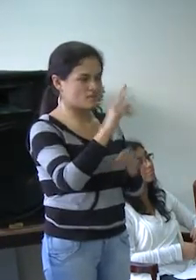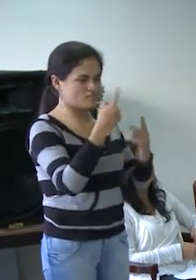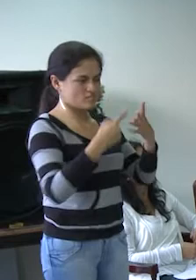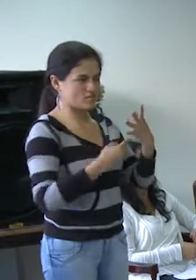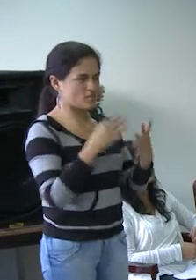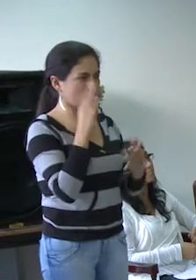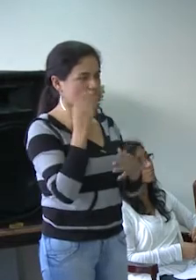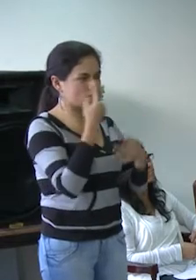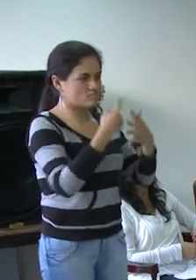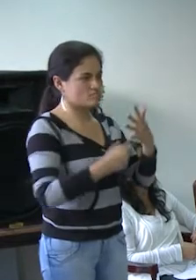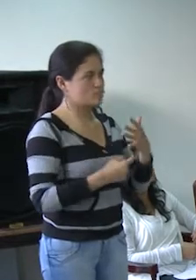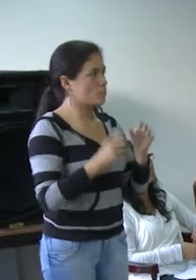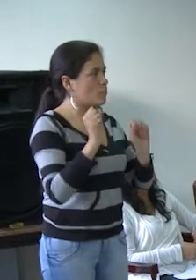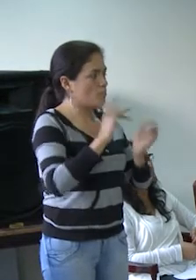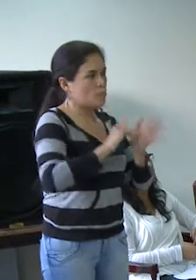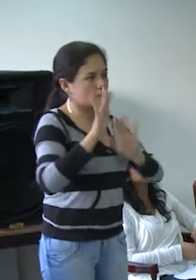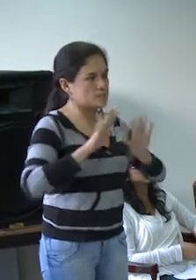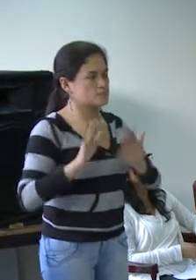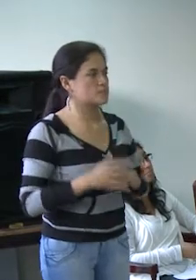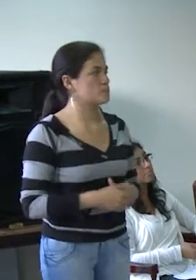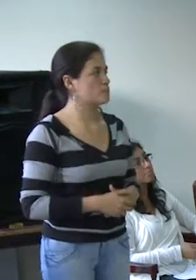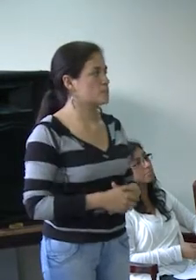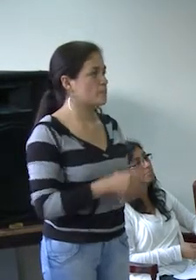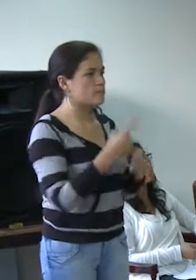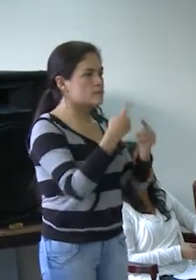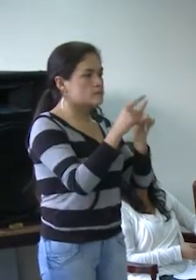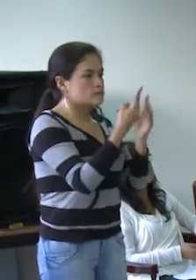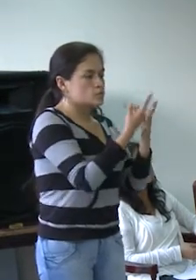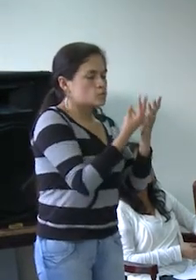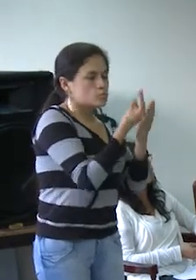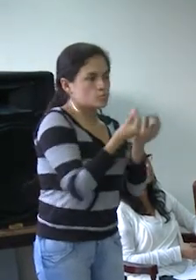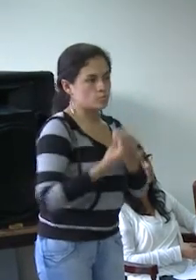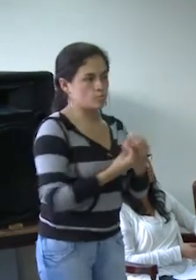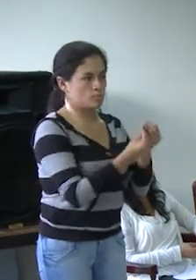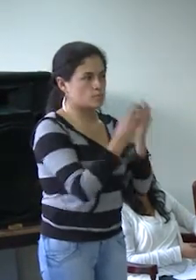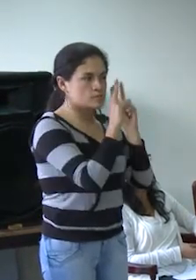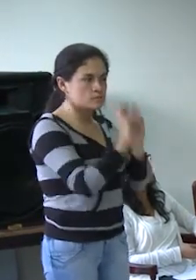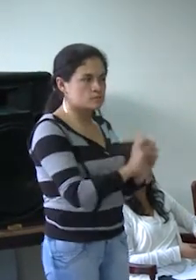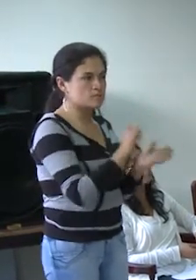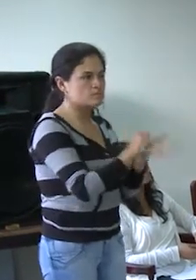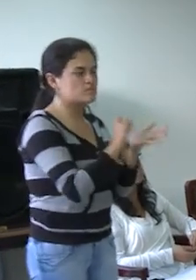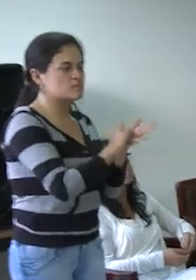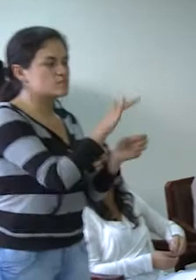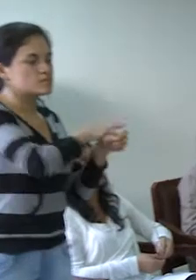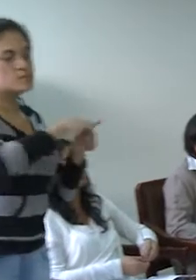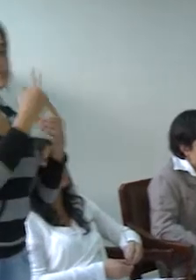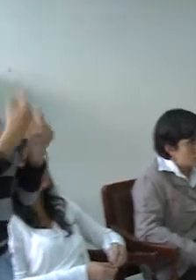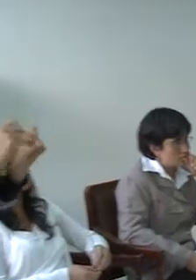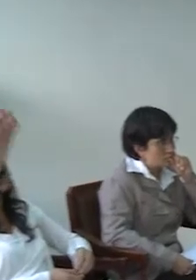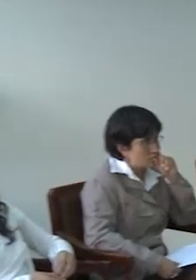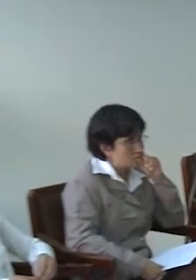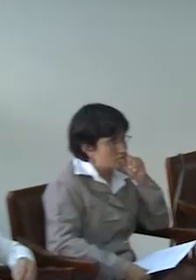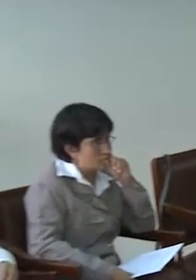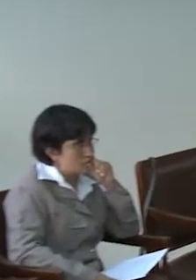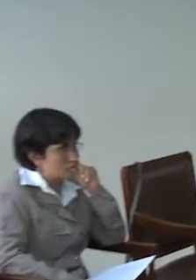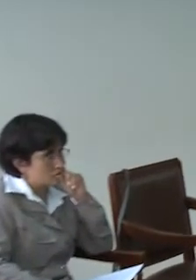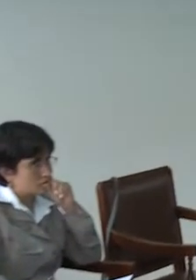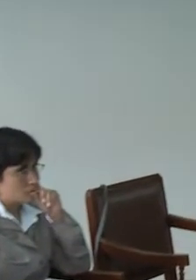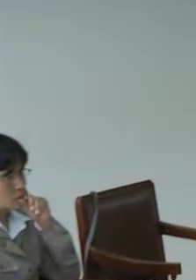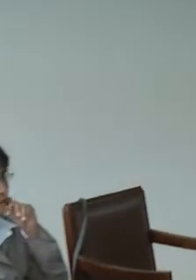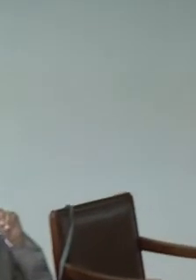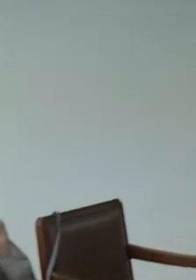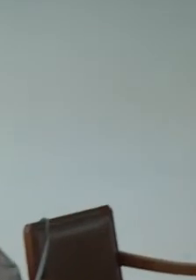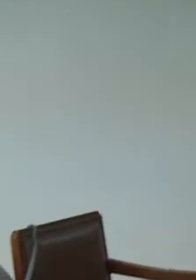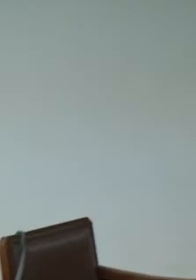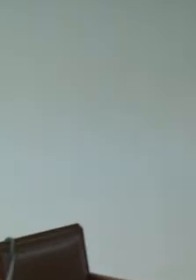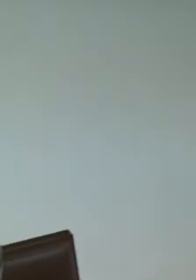Mario Sequeda, no recuerdo otros. Entonces indagamos lo que había como significativo en ese momento, y yo hasta conservo los